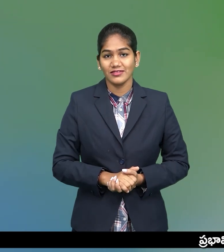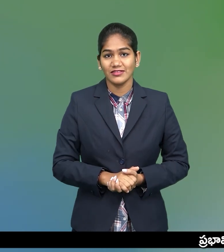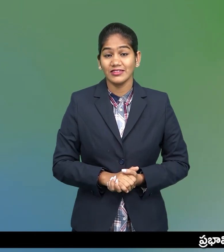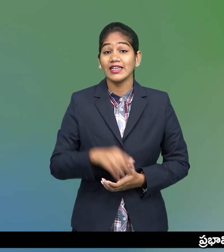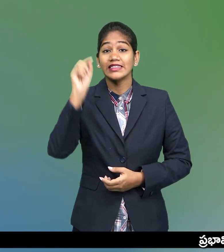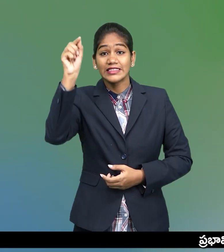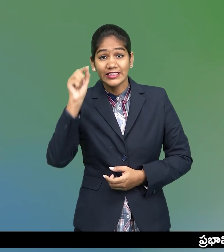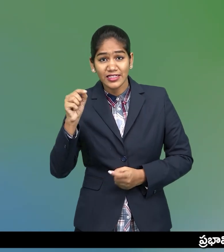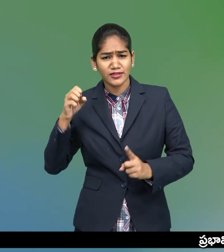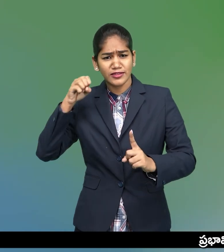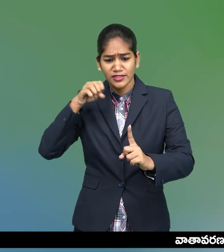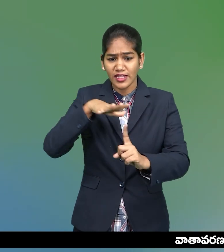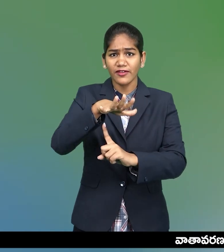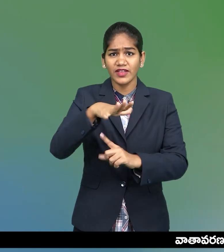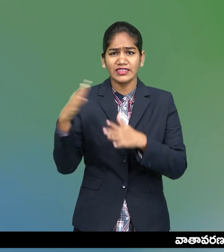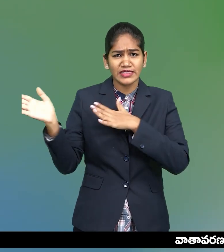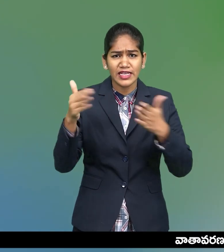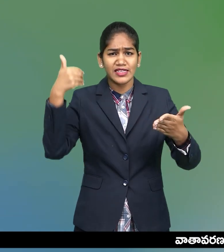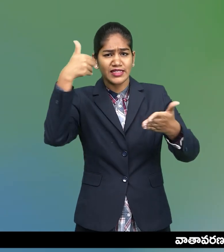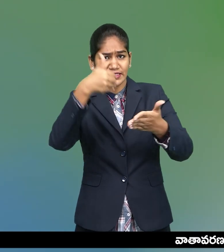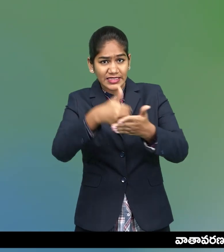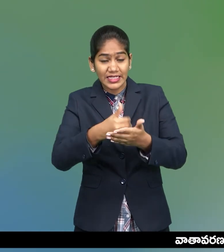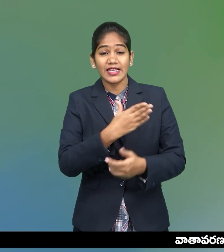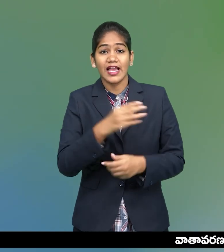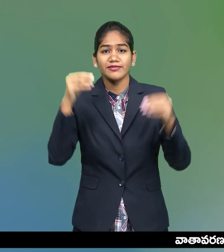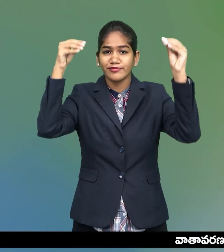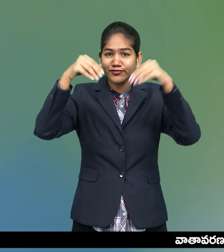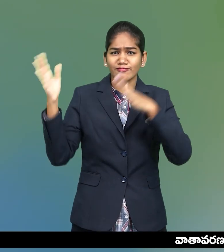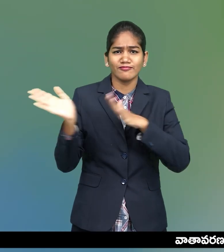ప్రభావితం చేసే అంశాలు వాతావరణం మరియు వాతావరణం.